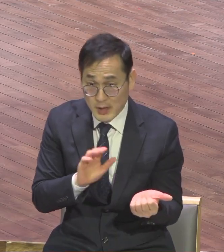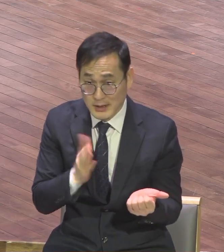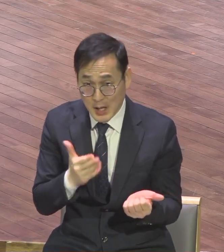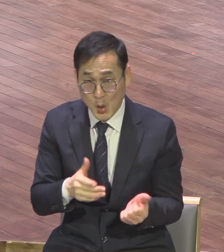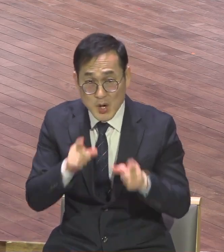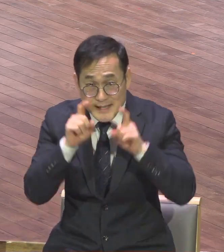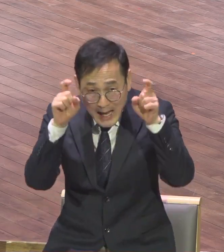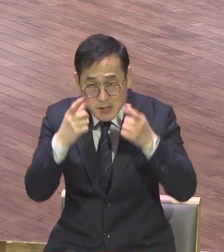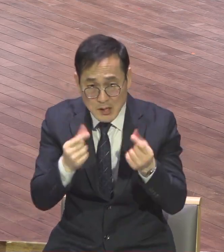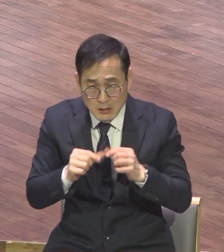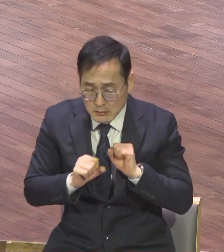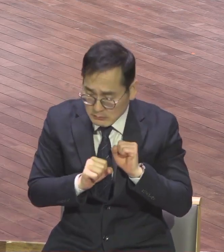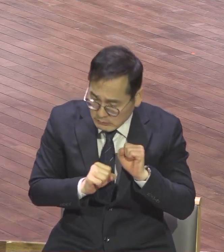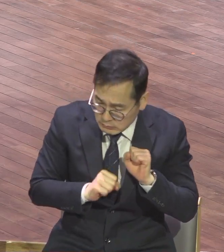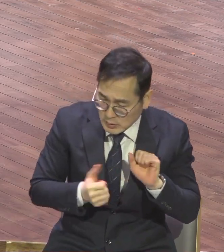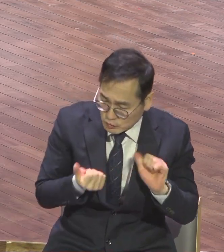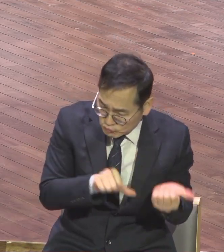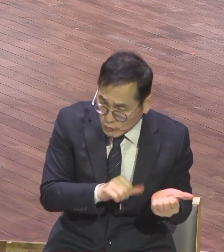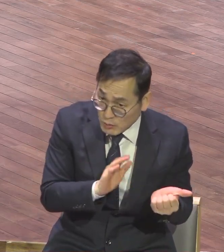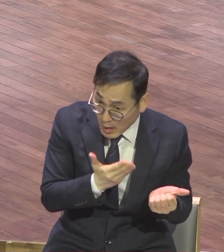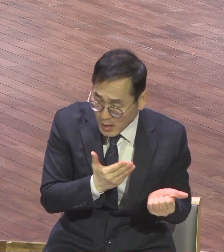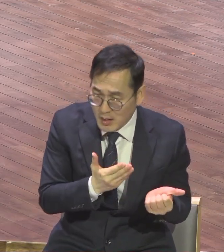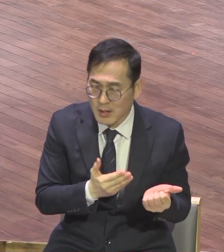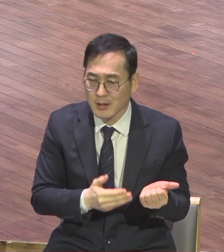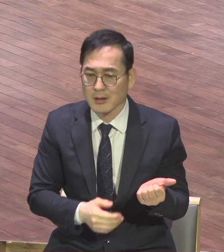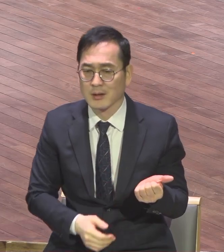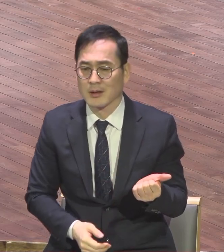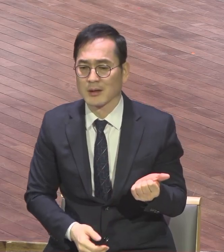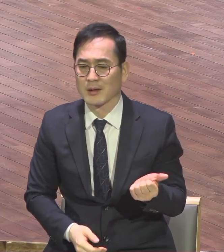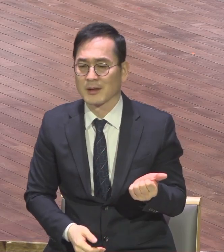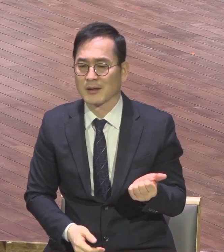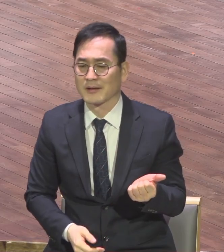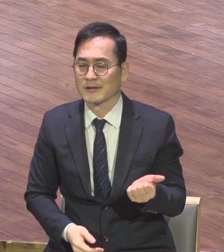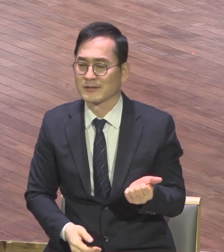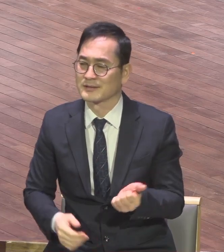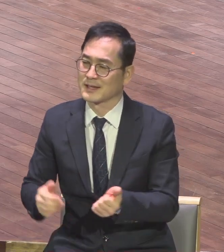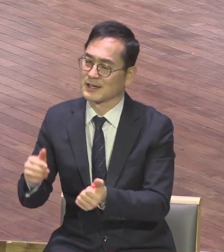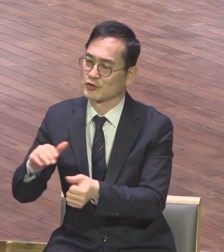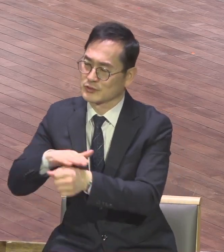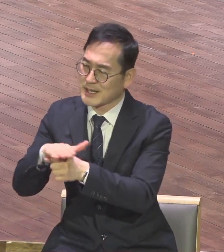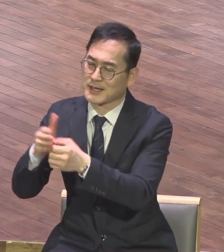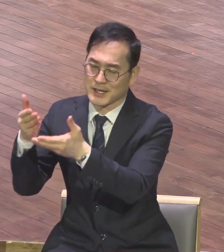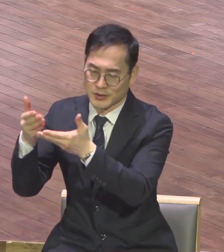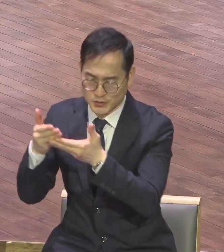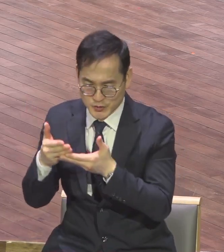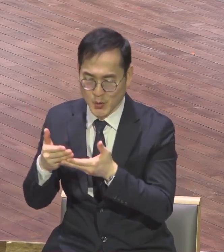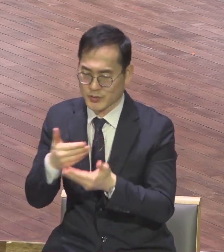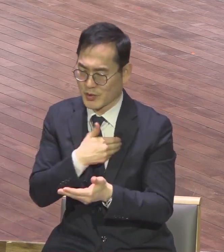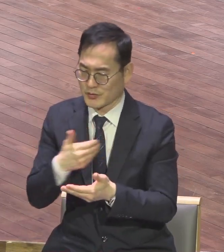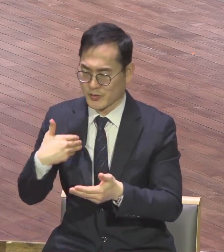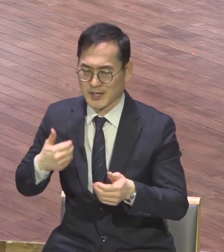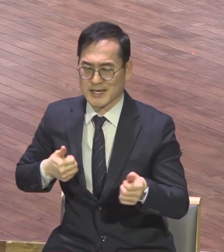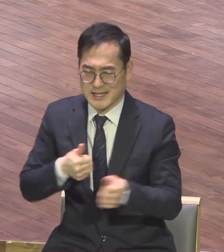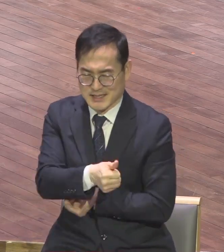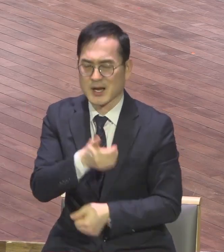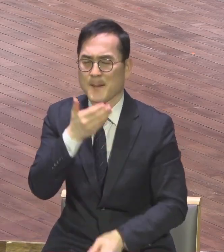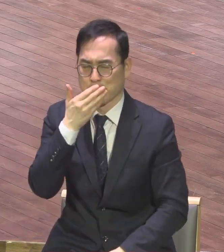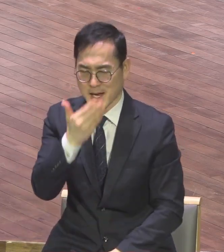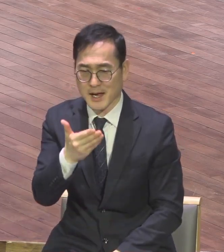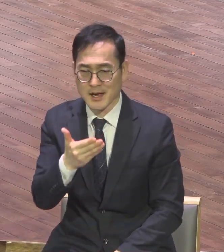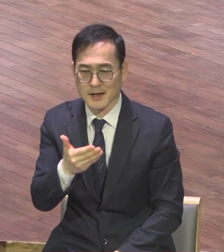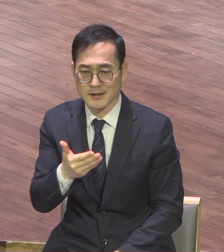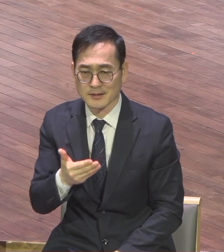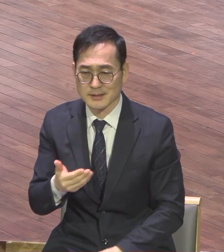도살당할 양같이 여김 받았나이 담과 같으니라. 그러나 이 모든 일에 우리를 사랑하시니로 말미암아 우리가 넉넉히 이기느니라. 내가